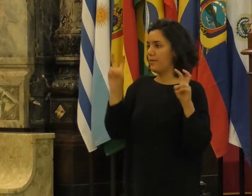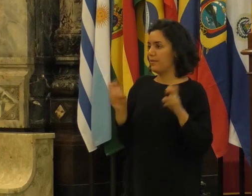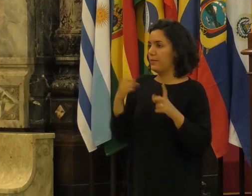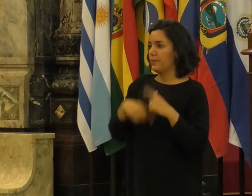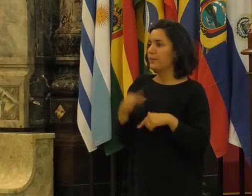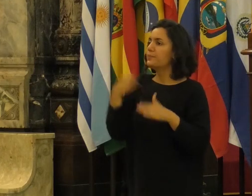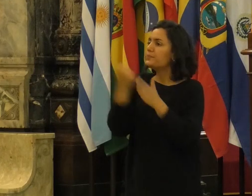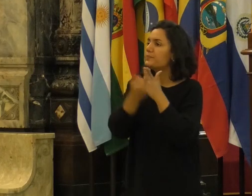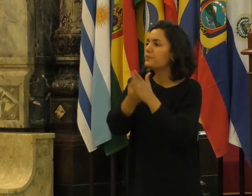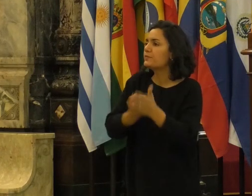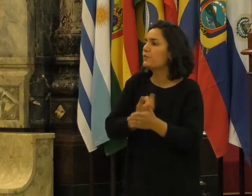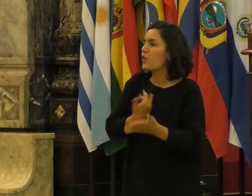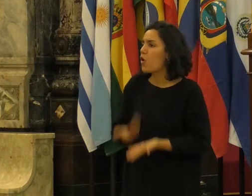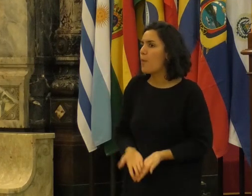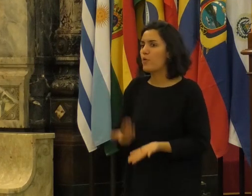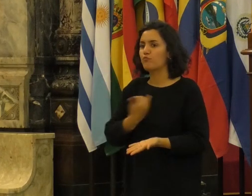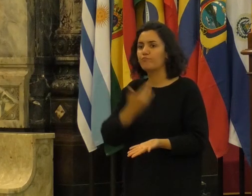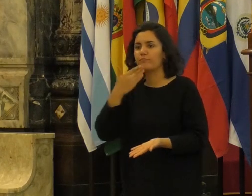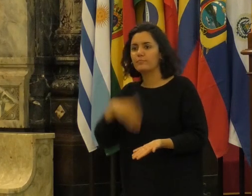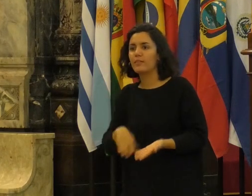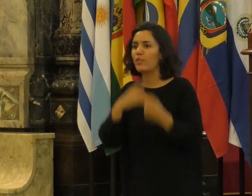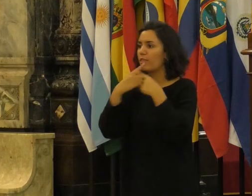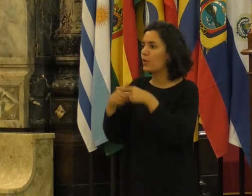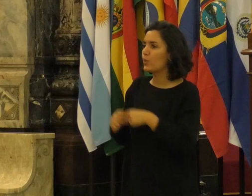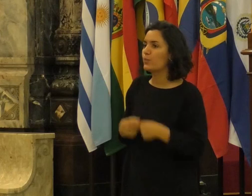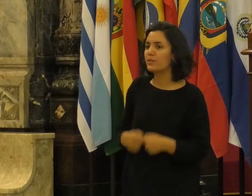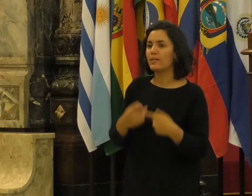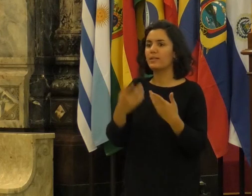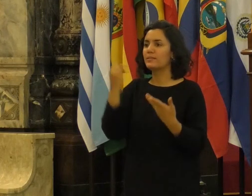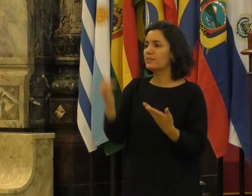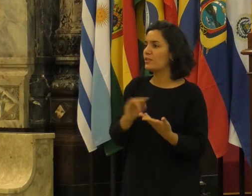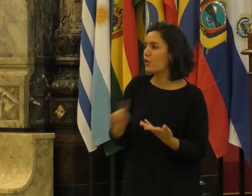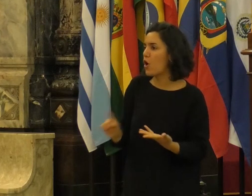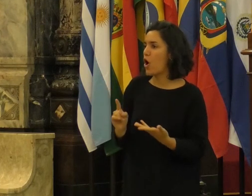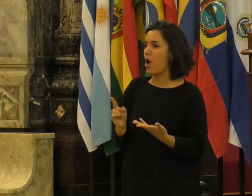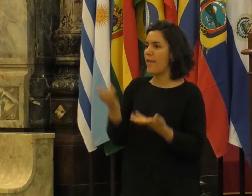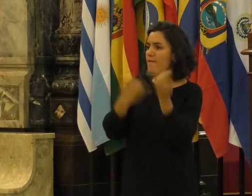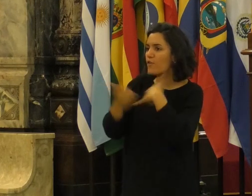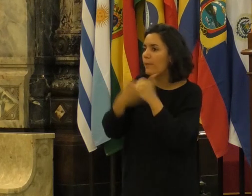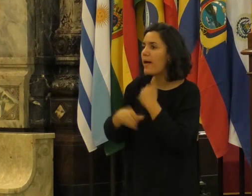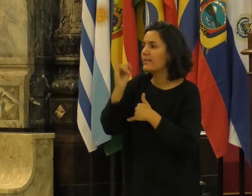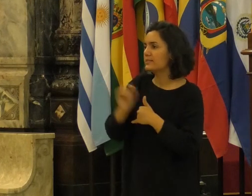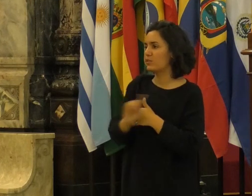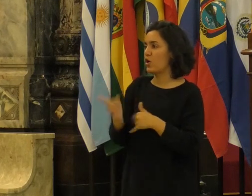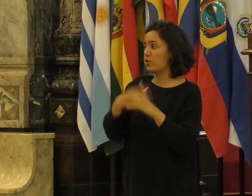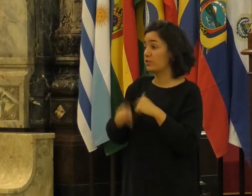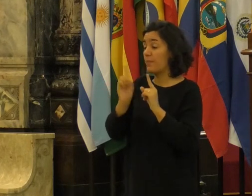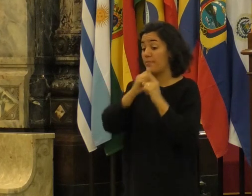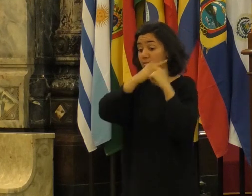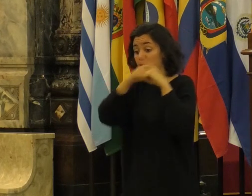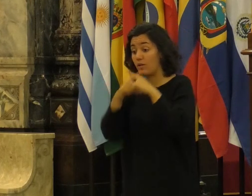esos desafíos? ¿Cómo los leemos? ¿Cómo los entendemos? Hay que discutir, hay que debatir, hay que hacer discusión informada. Pero también